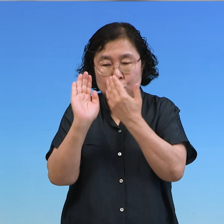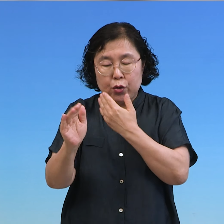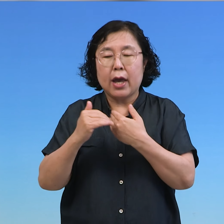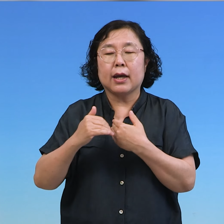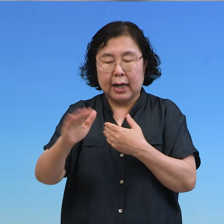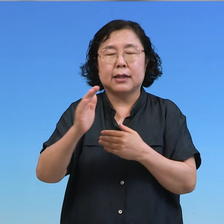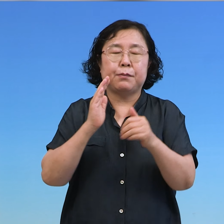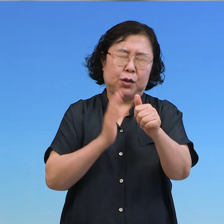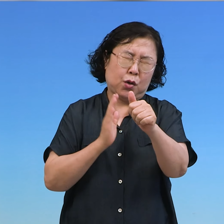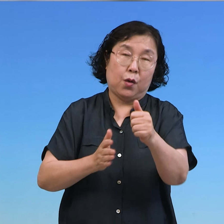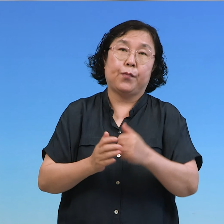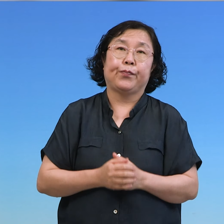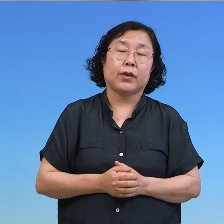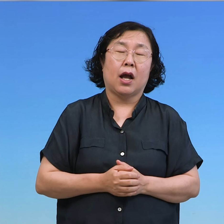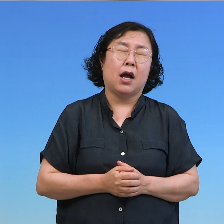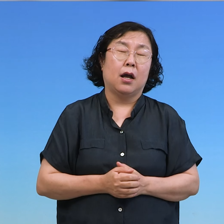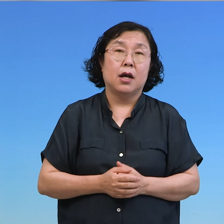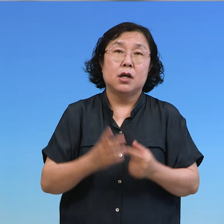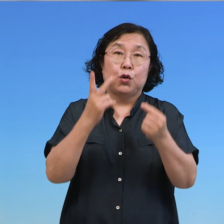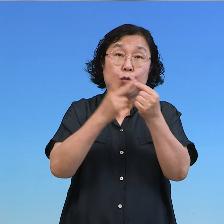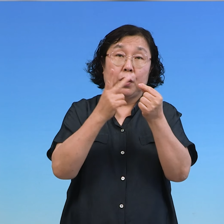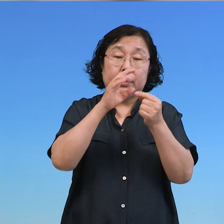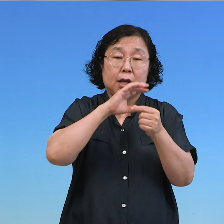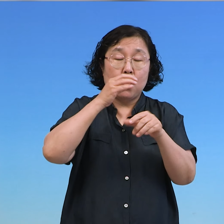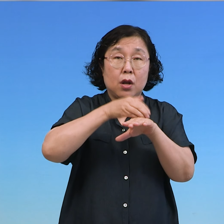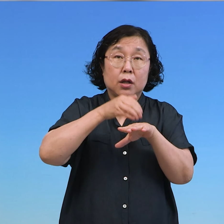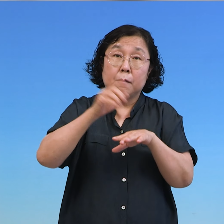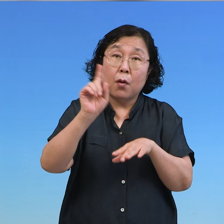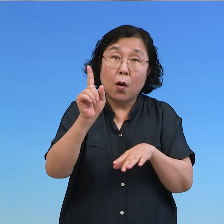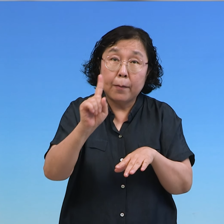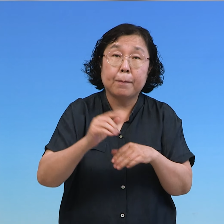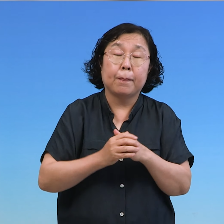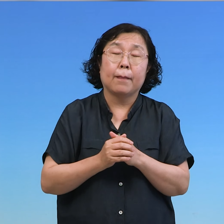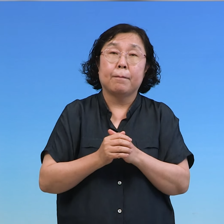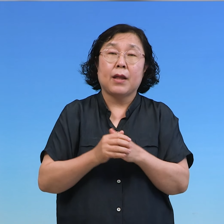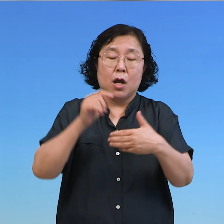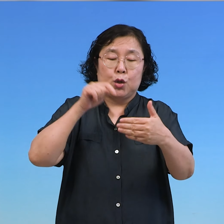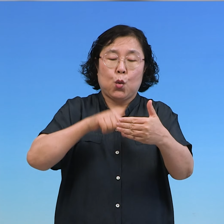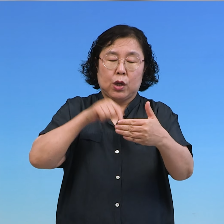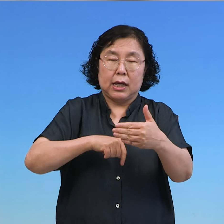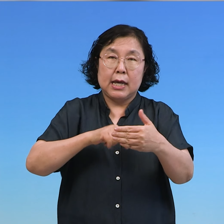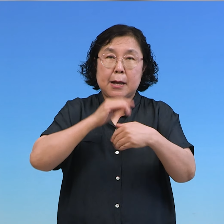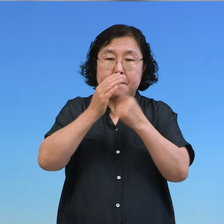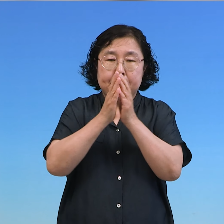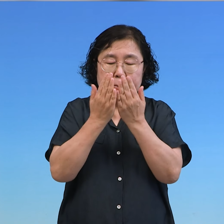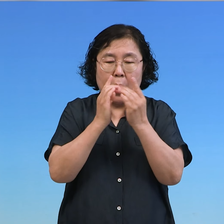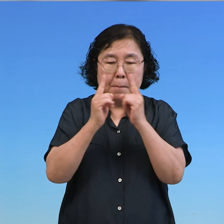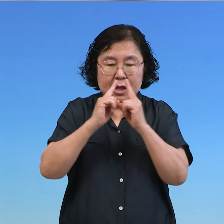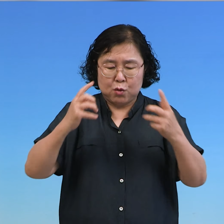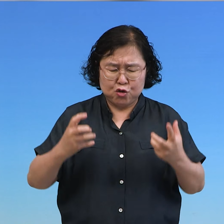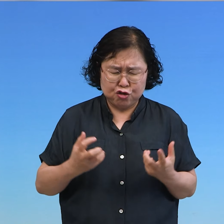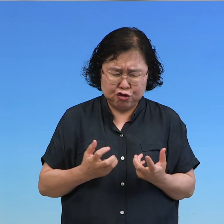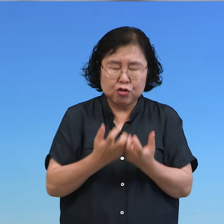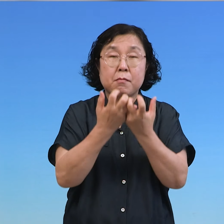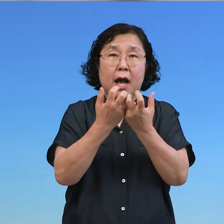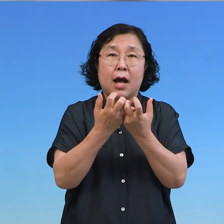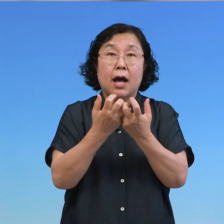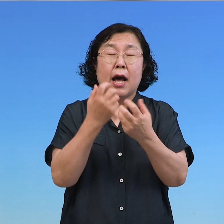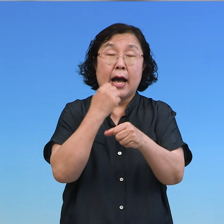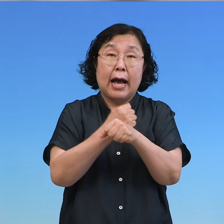번째였고요 그런가 하면 오늘 다룰 두 번째 훈련이 뭐냐 그렇게 내면이 말씀으로 충만해졌다면